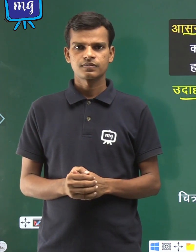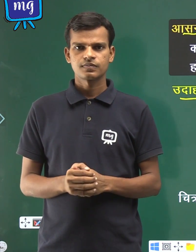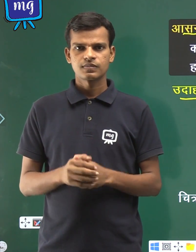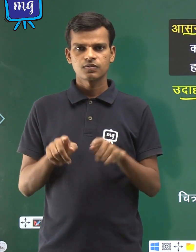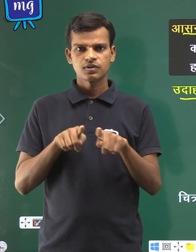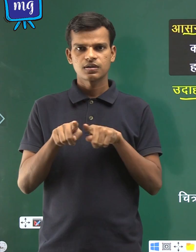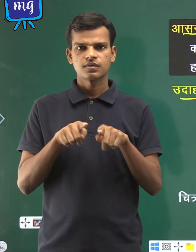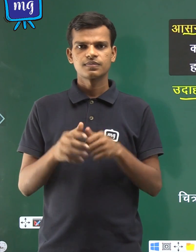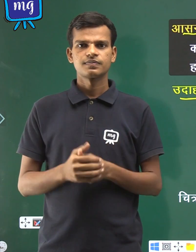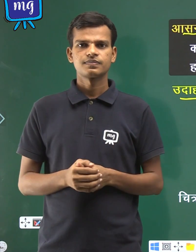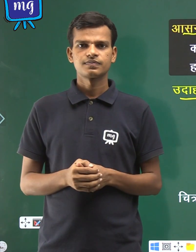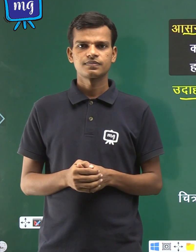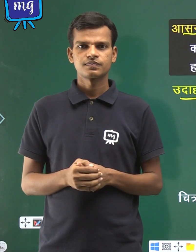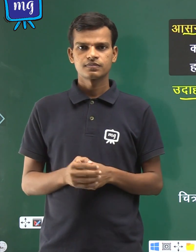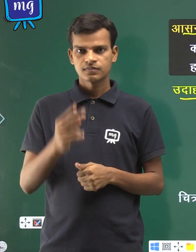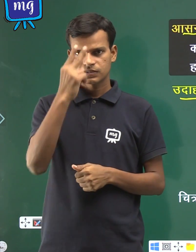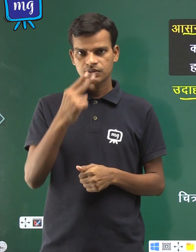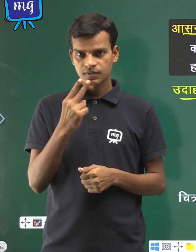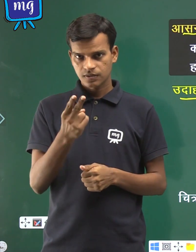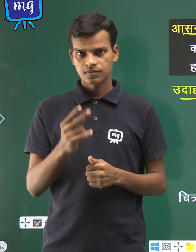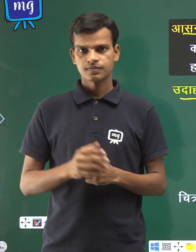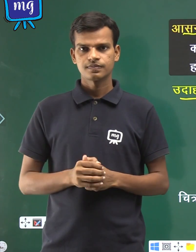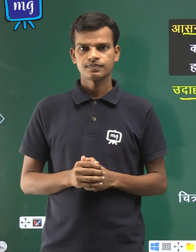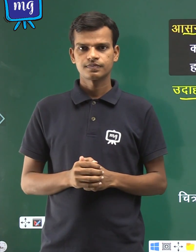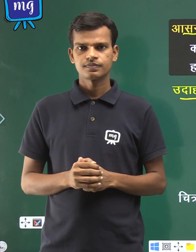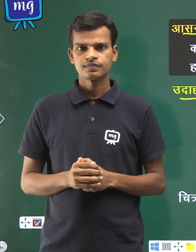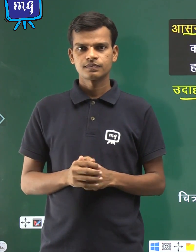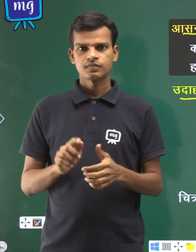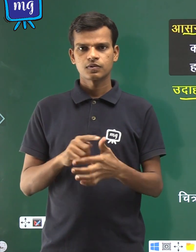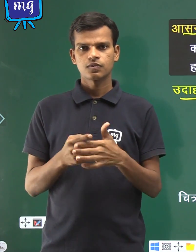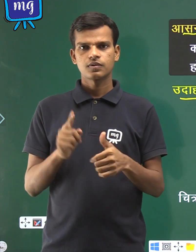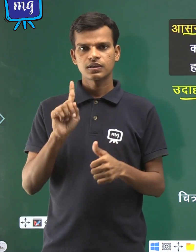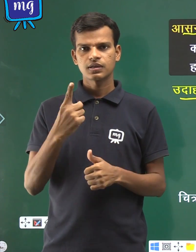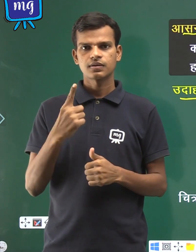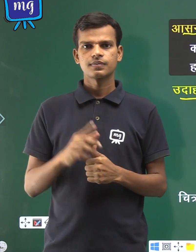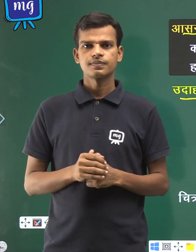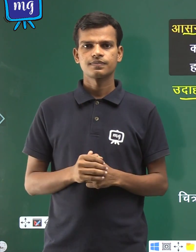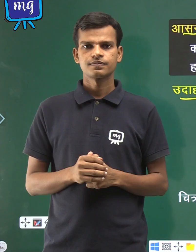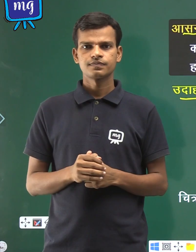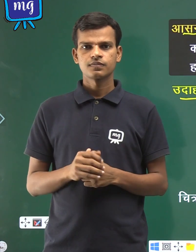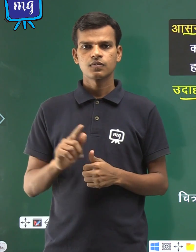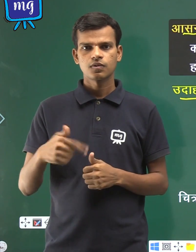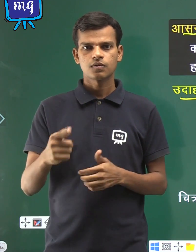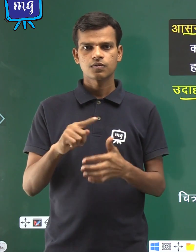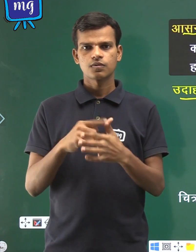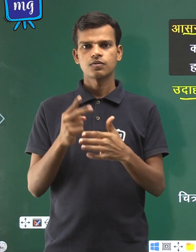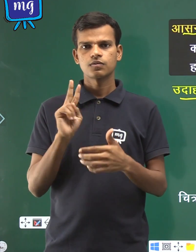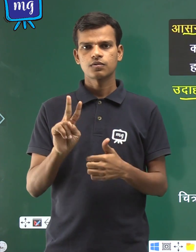उदाहरण, चित्र में देखो, कोण 1 और कोण 2